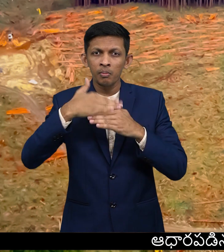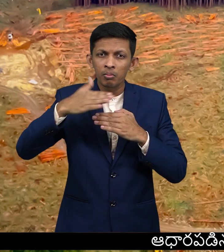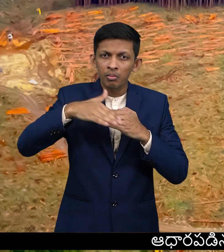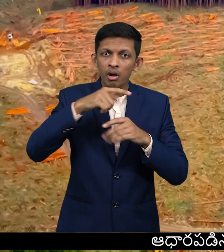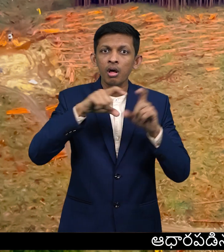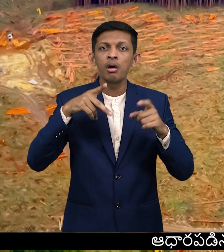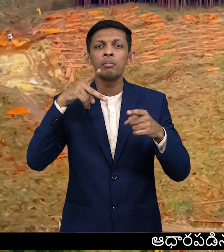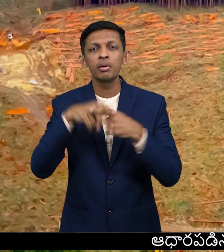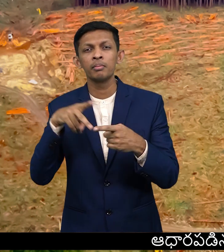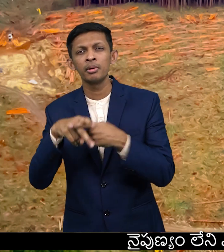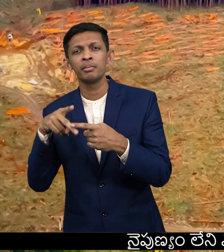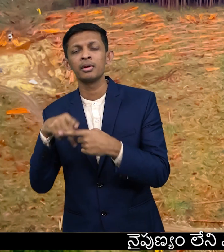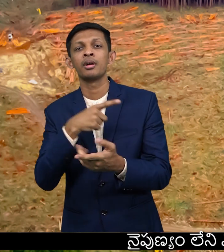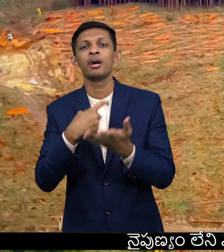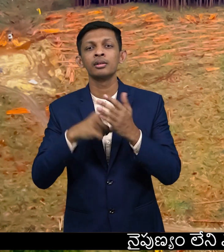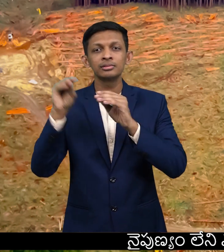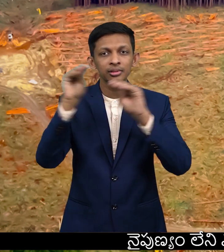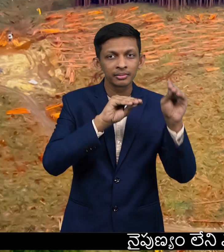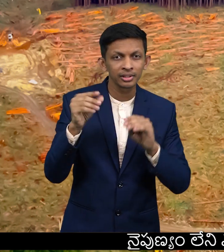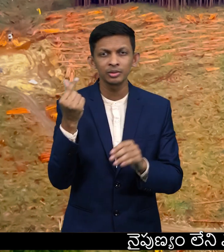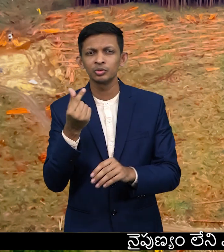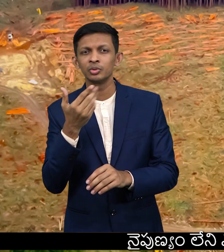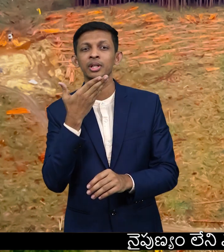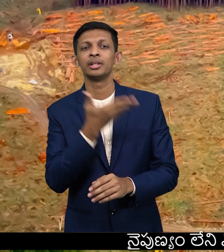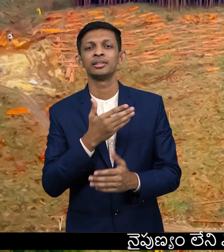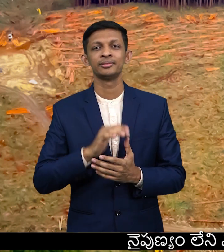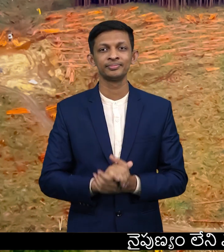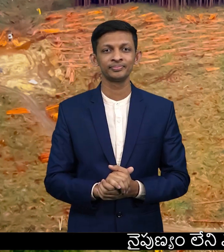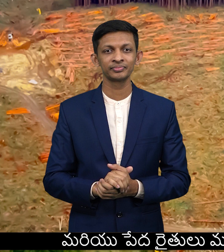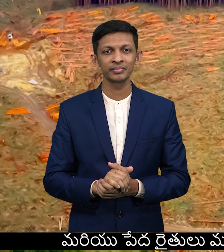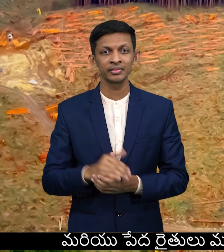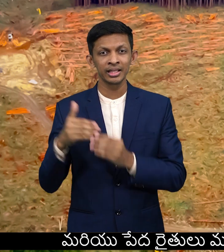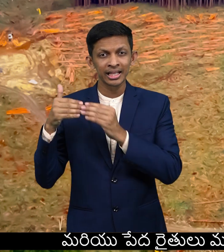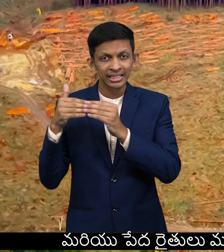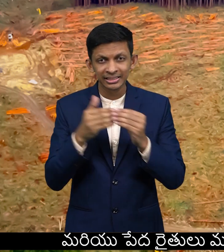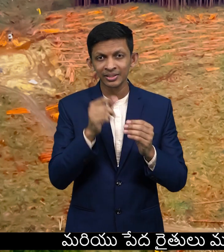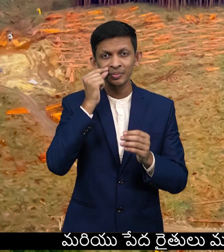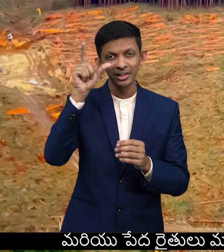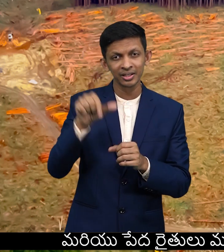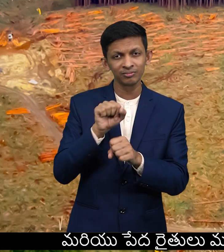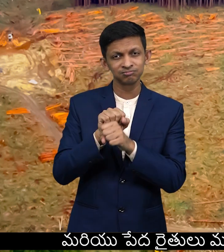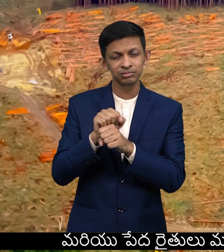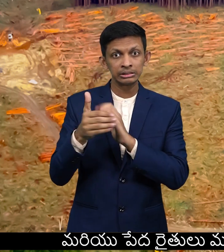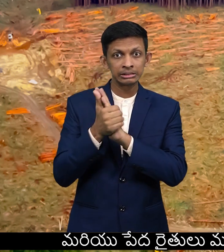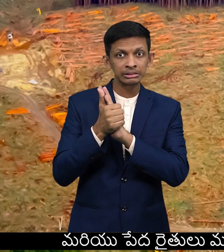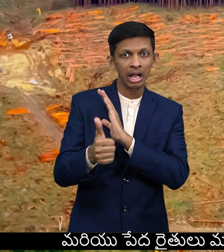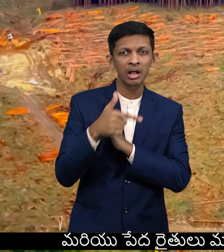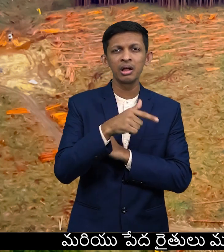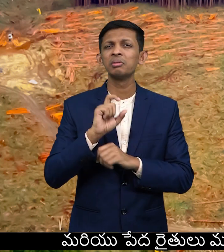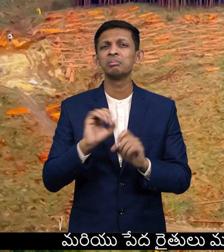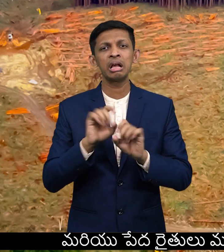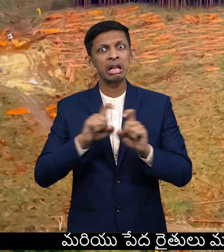లోపభూయిష్ట అభివృద్ధి భావన నైపుణ్యం లేని మాన్యువల్ కార్మికులకు దారితీసింది మరియు పేద రైతులు మరియు